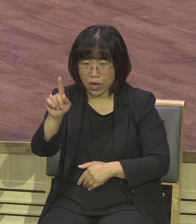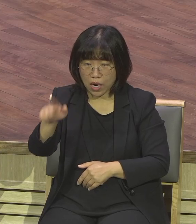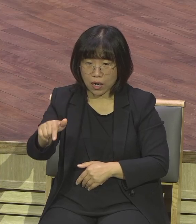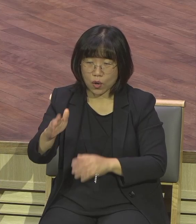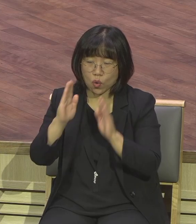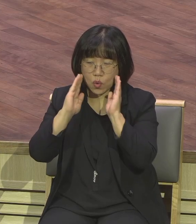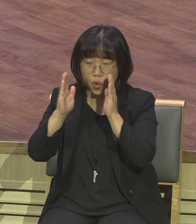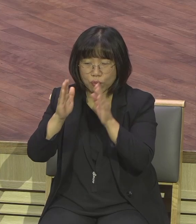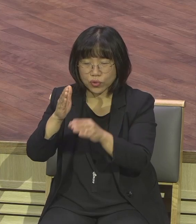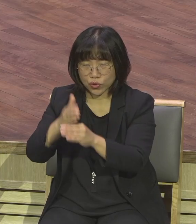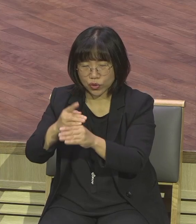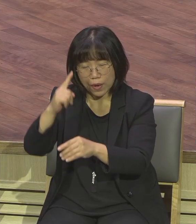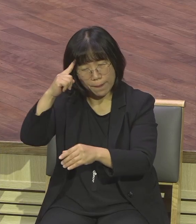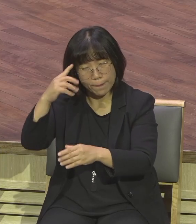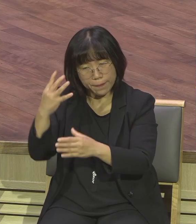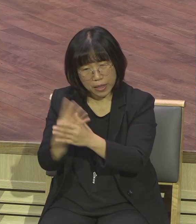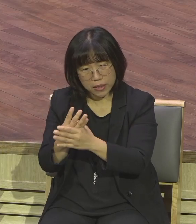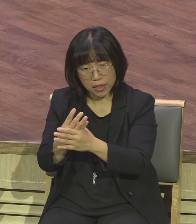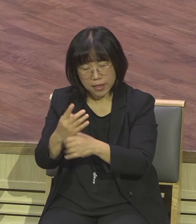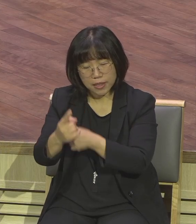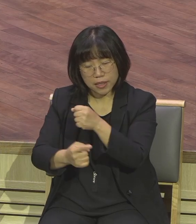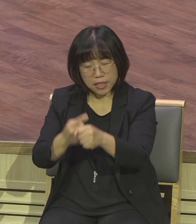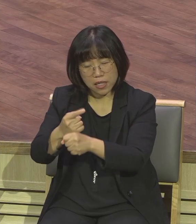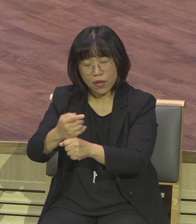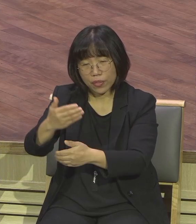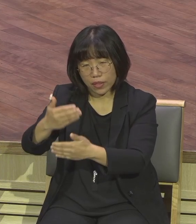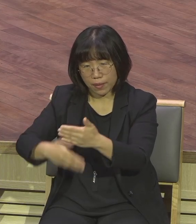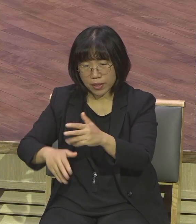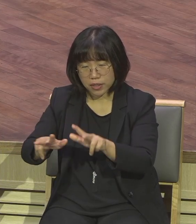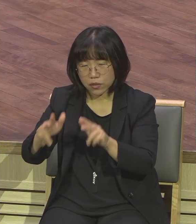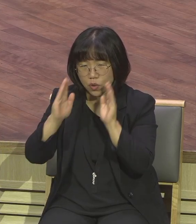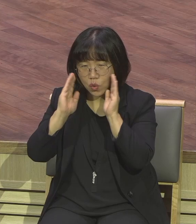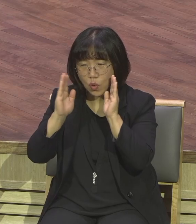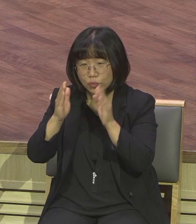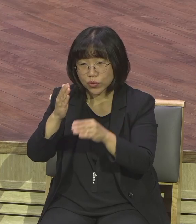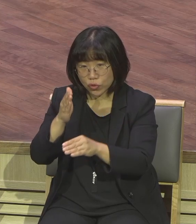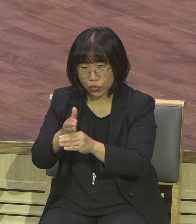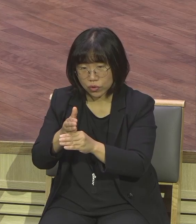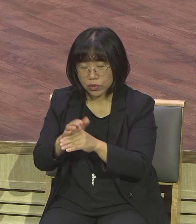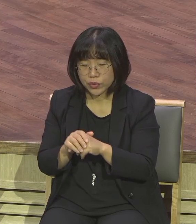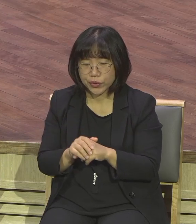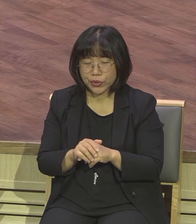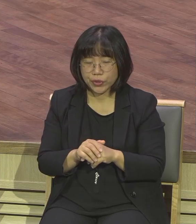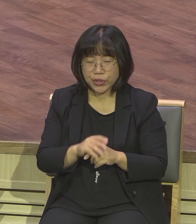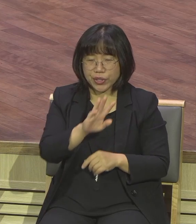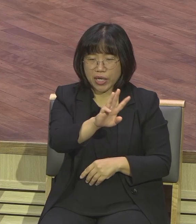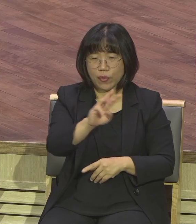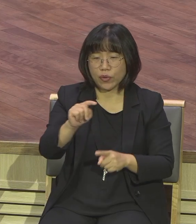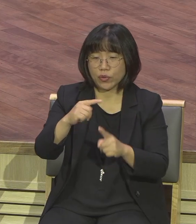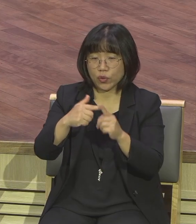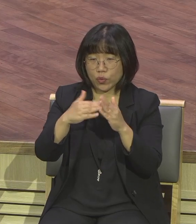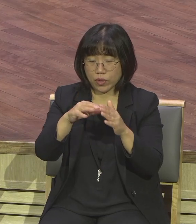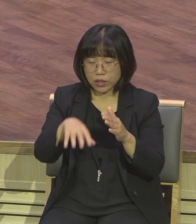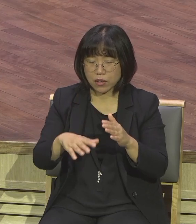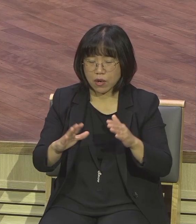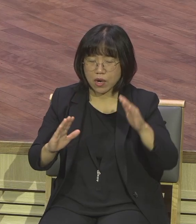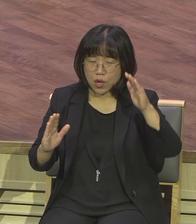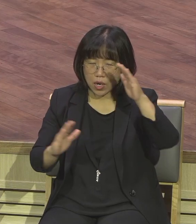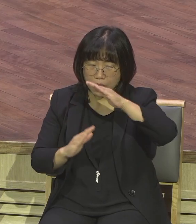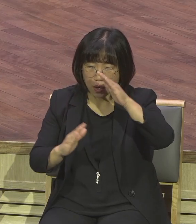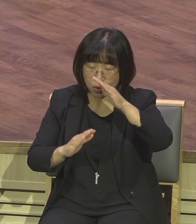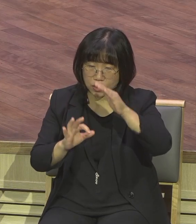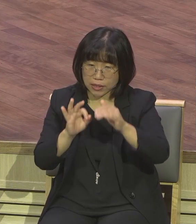6년 하는데 5년 아니 1년 남았어요. 이제 우리 교회에서 장학금을 하나